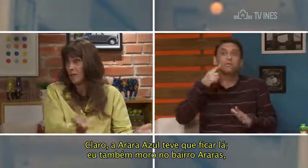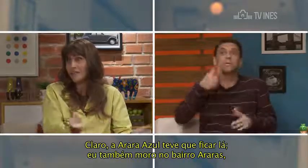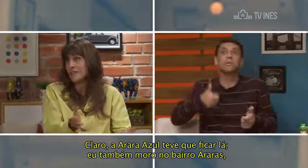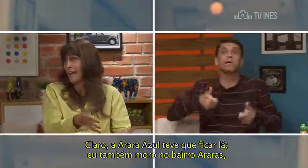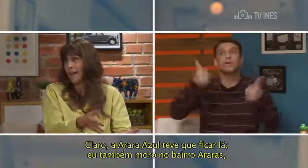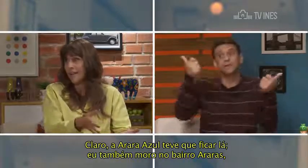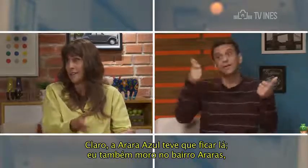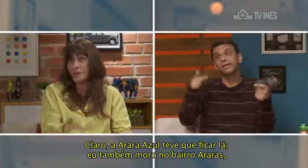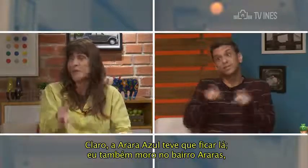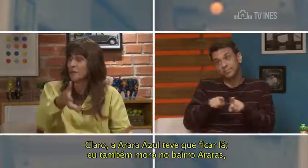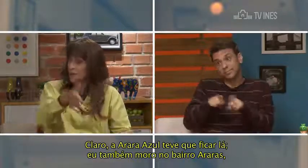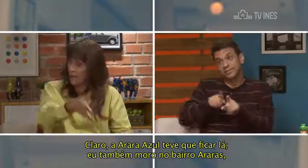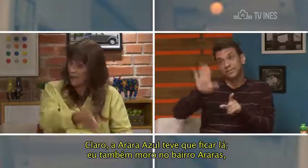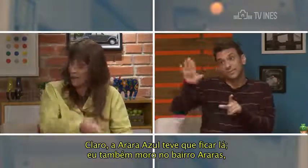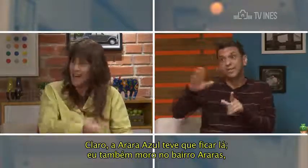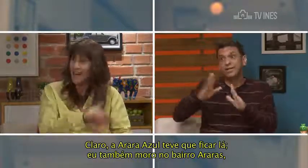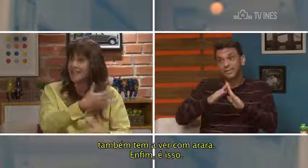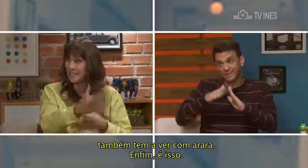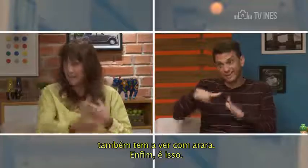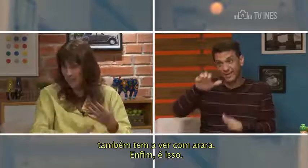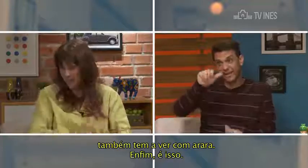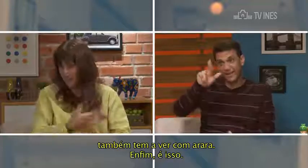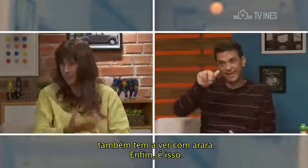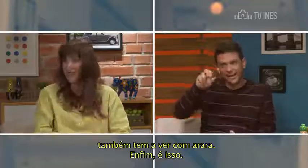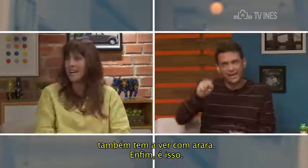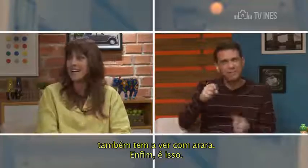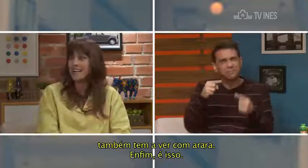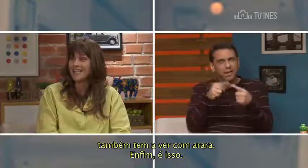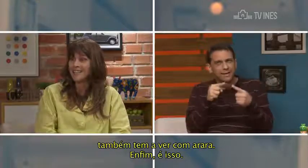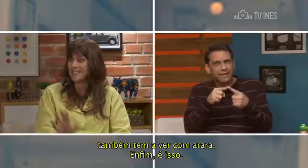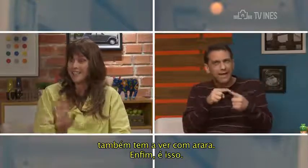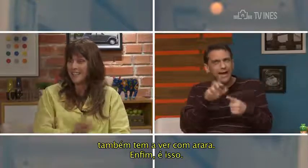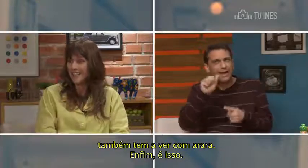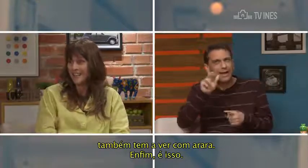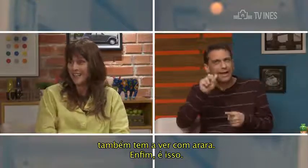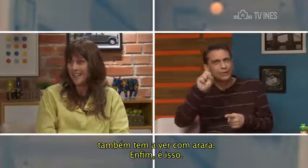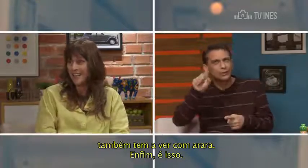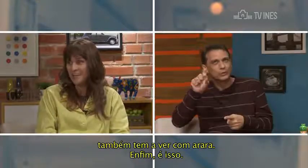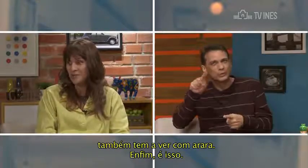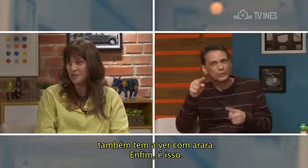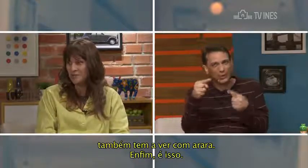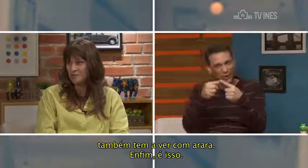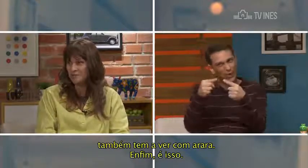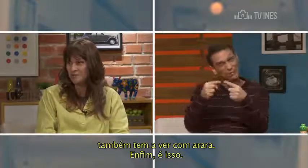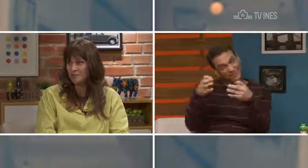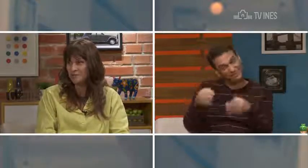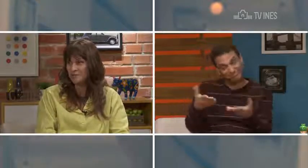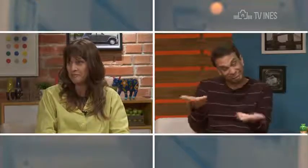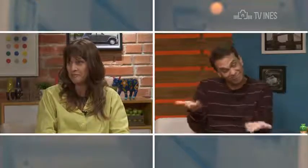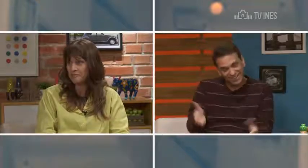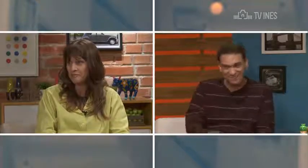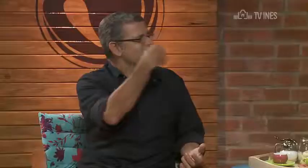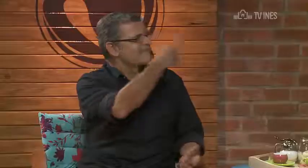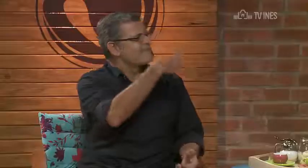Arara Azul teve que ficar lá, que também eu moro no bairro Araras, também tem a ver com Arara, enfim. É isso.